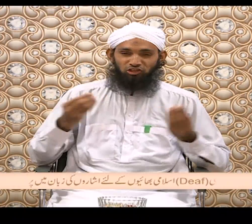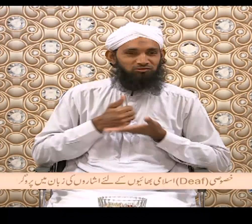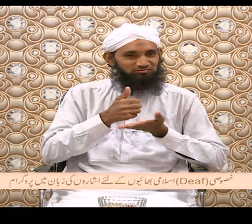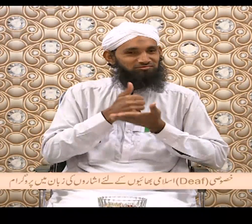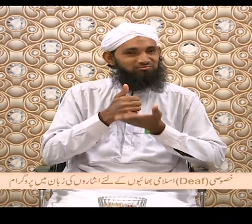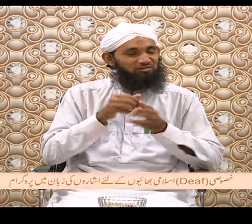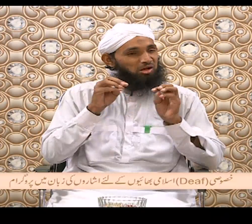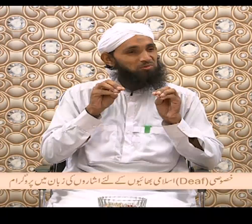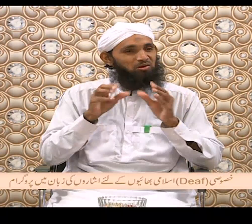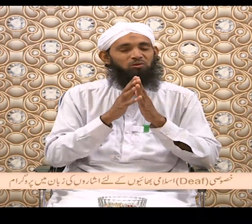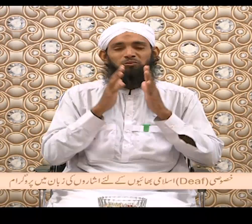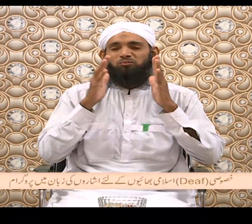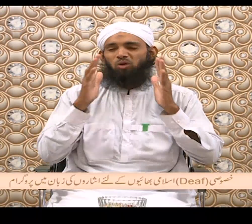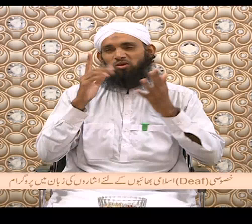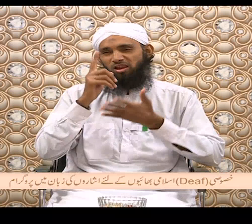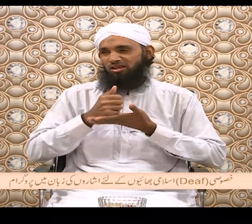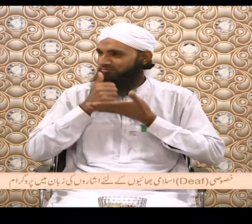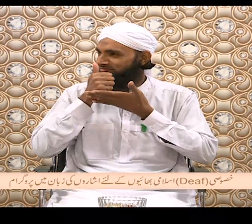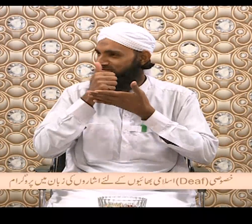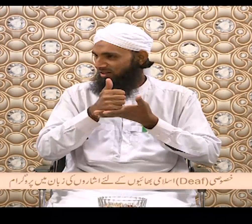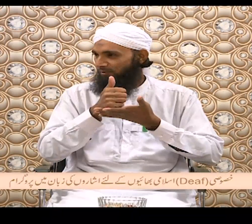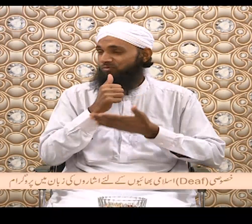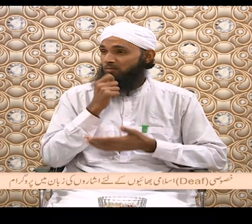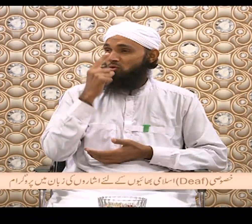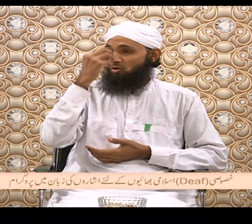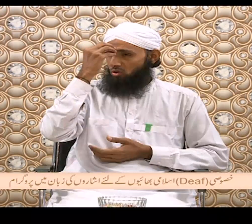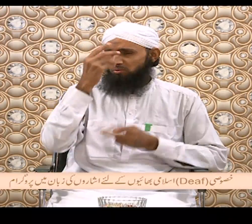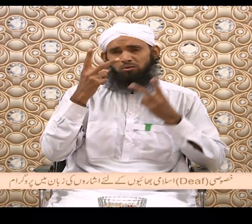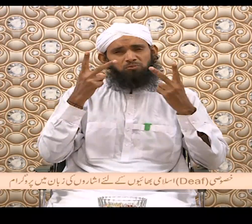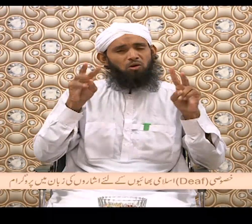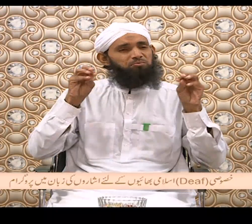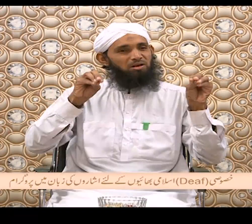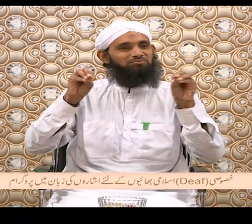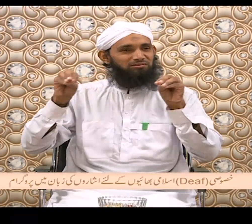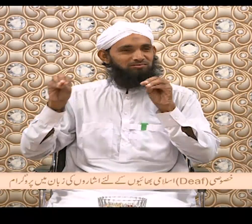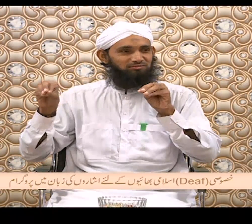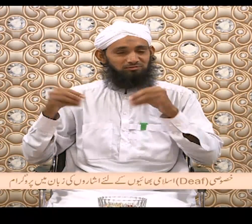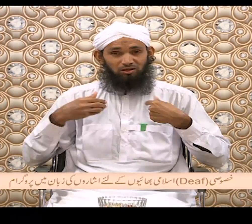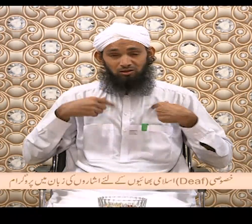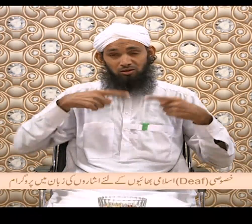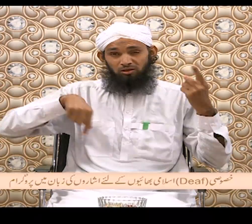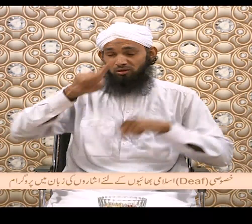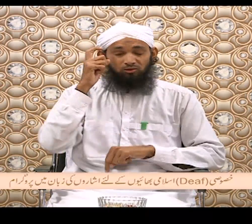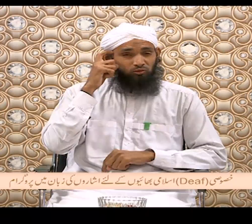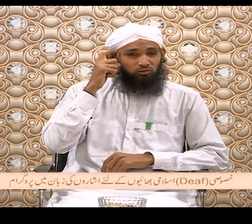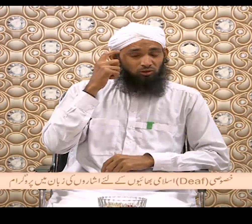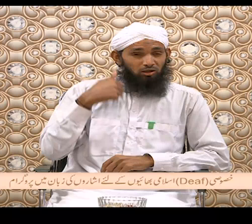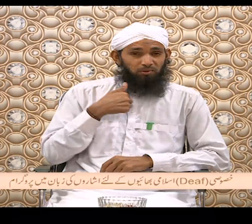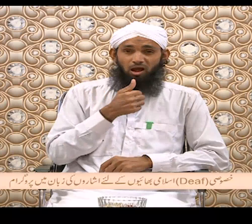نبھایا الغرض ہم والدین کے جتنے احسانات شمار کرتے جائیں ہر ایک میں